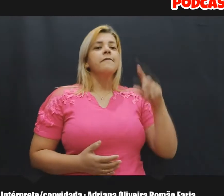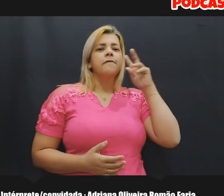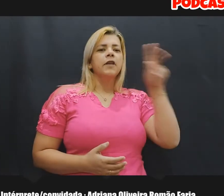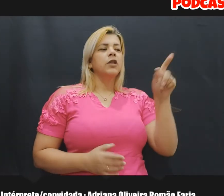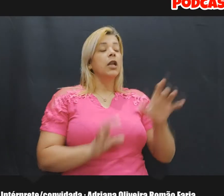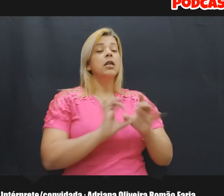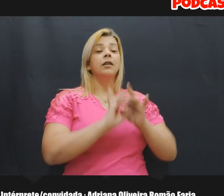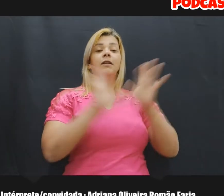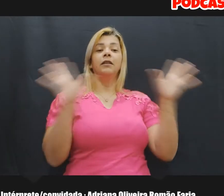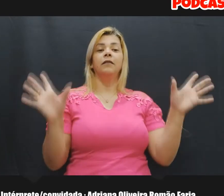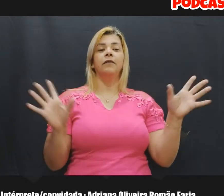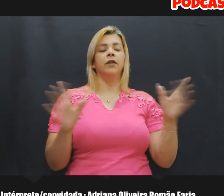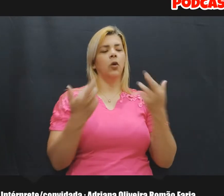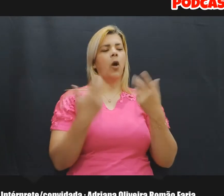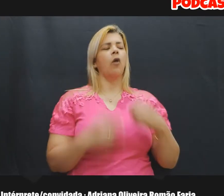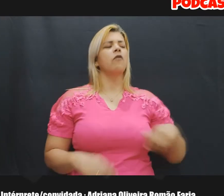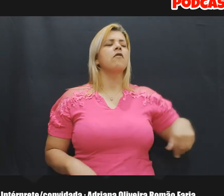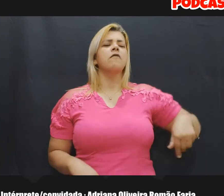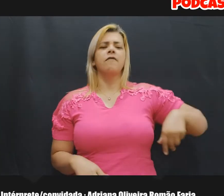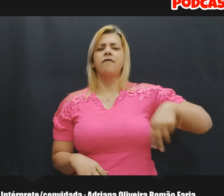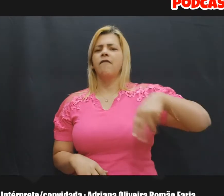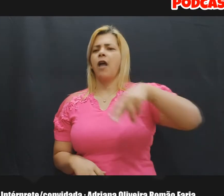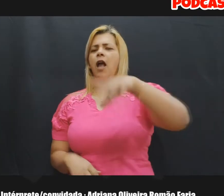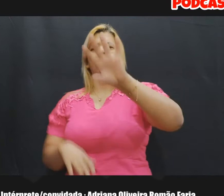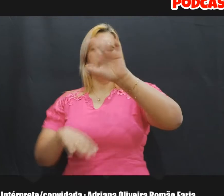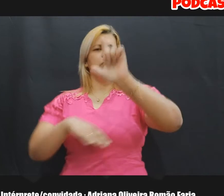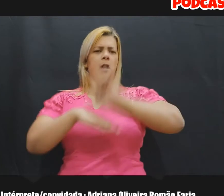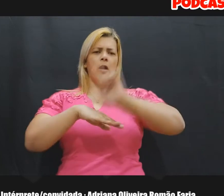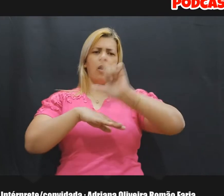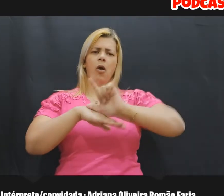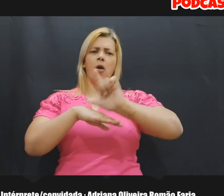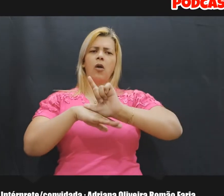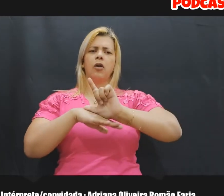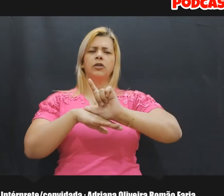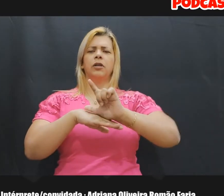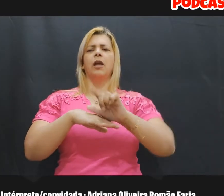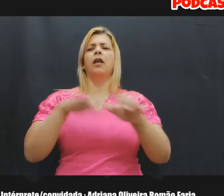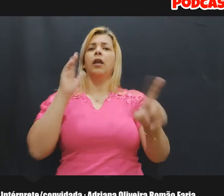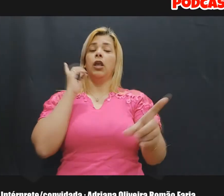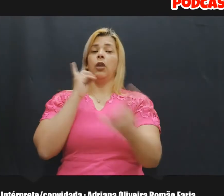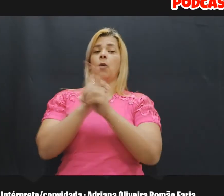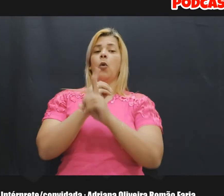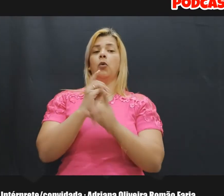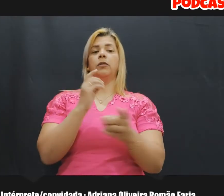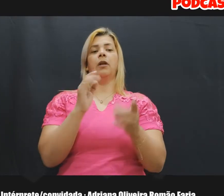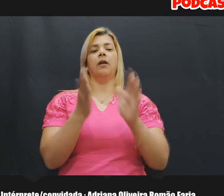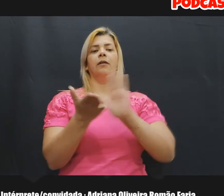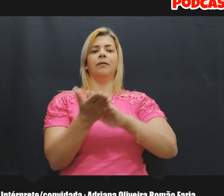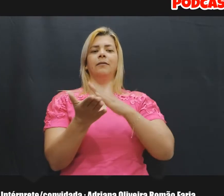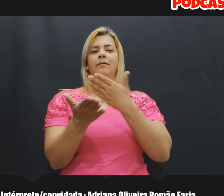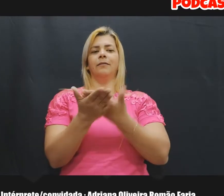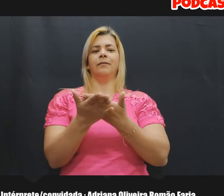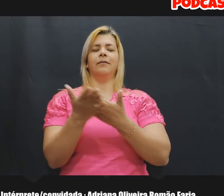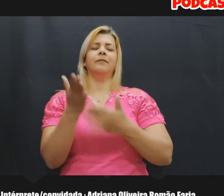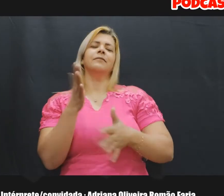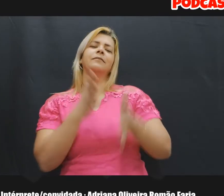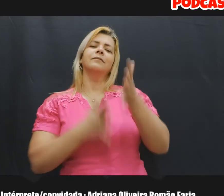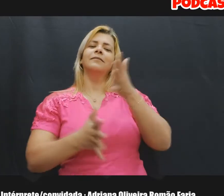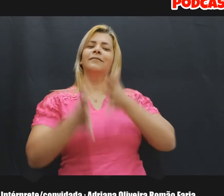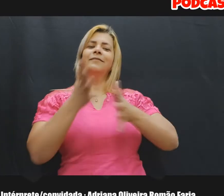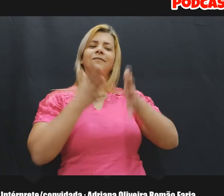atender ele e conversar com ele. É o que ele quer, ele não quer mais ser